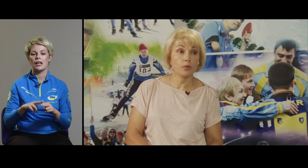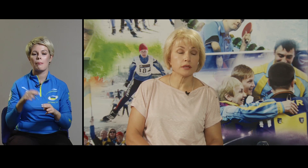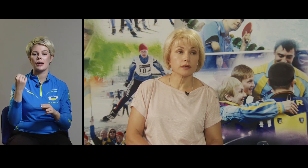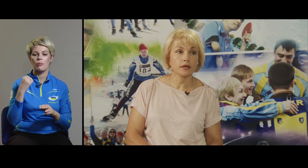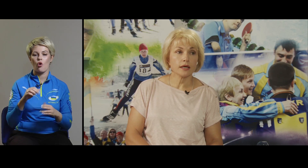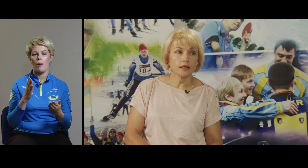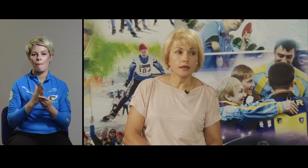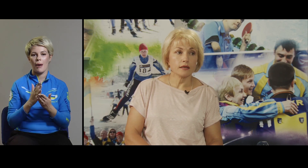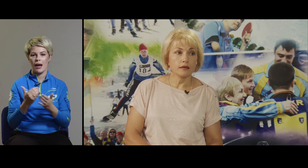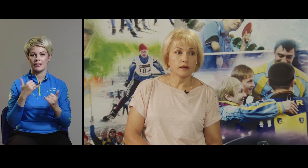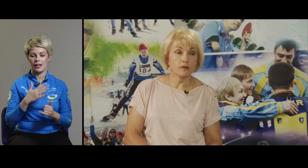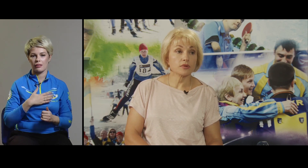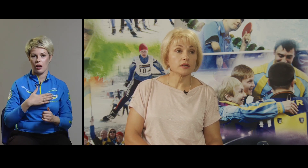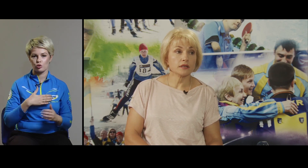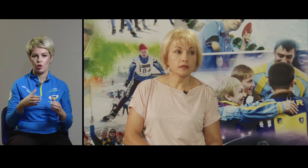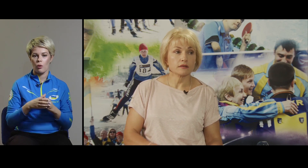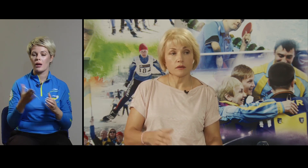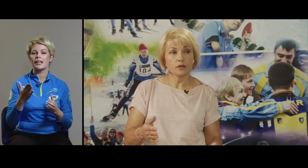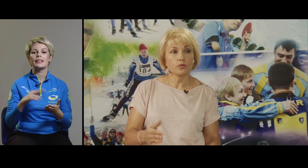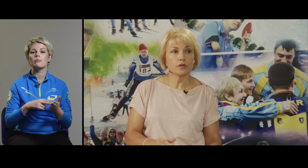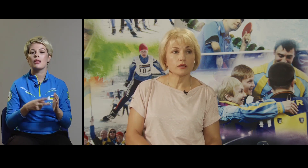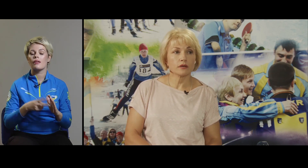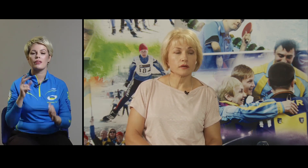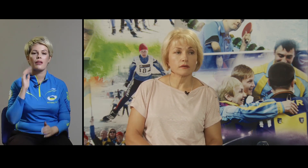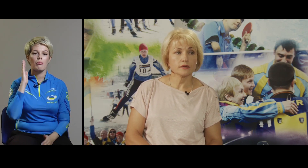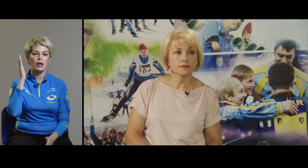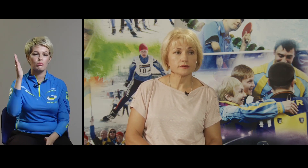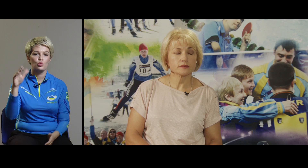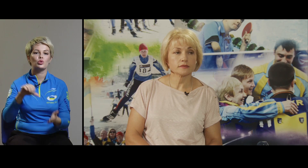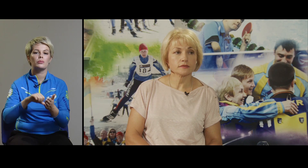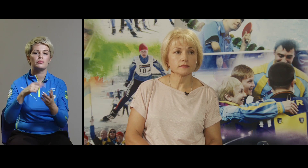нашої команди? І які плани на майбутнє